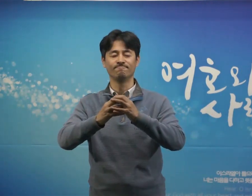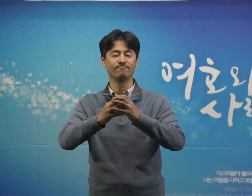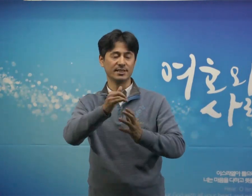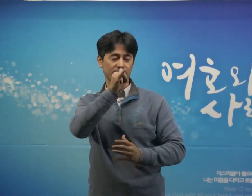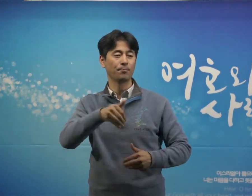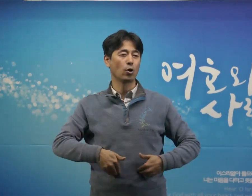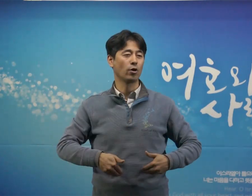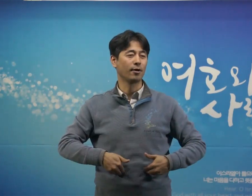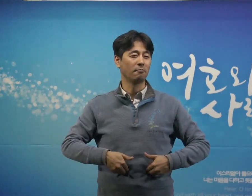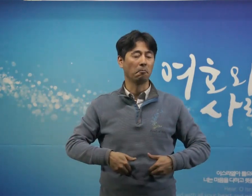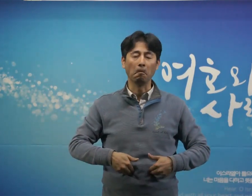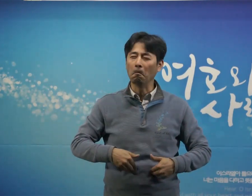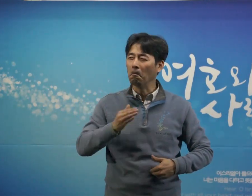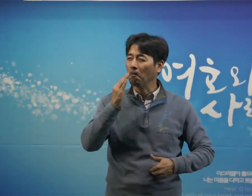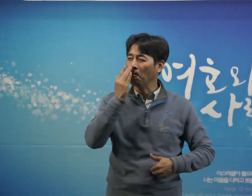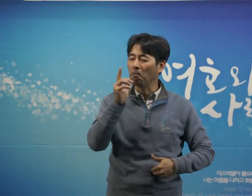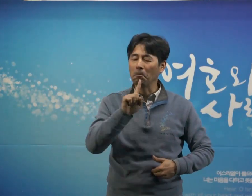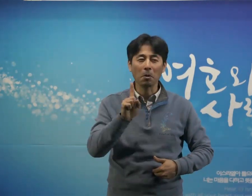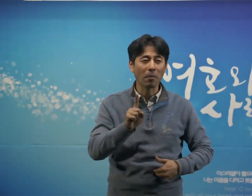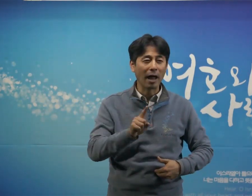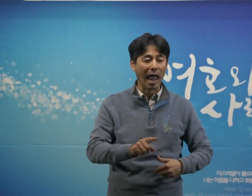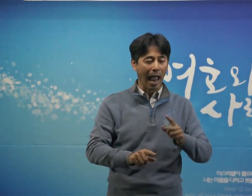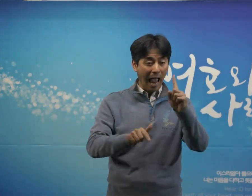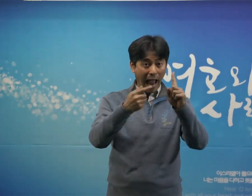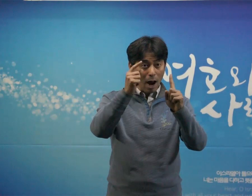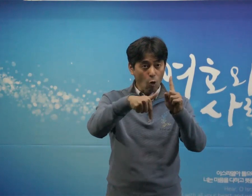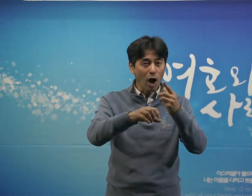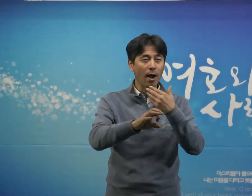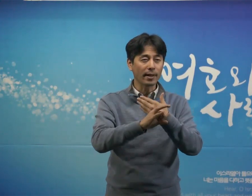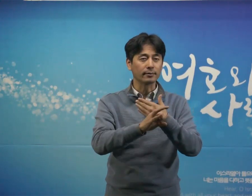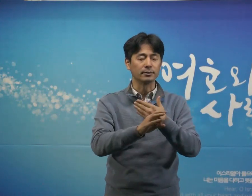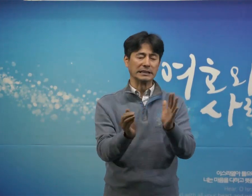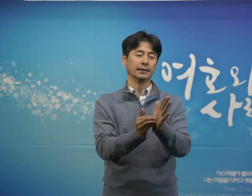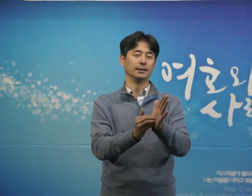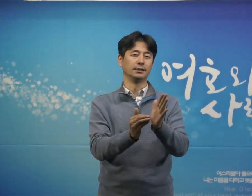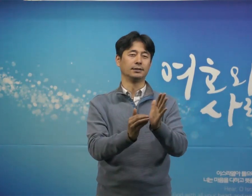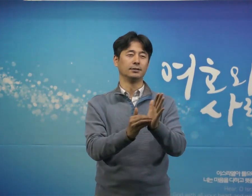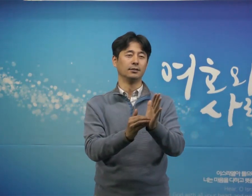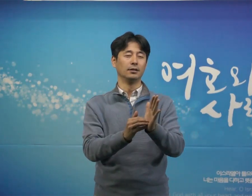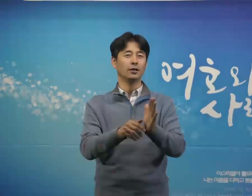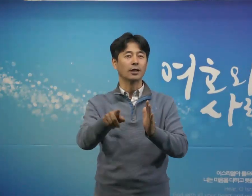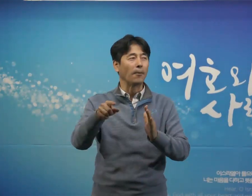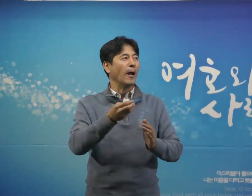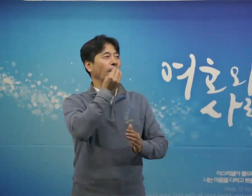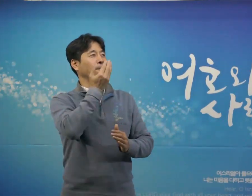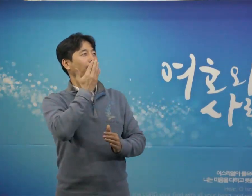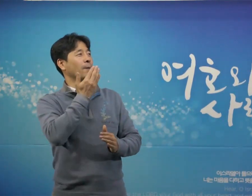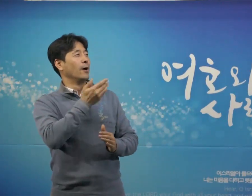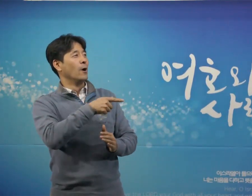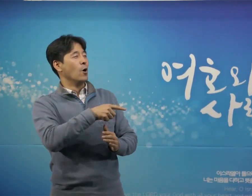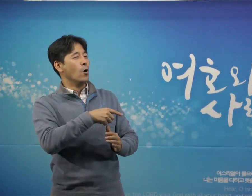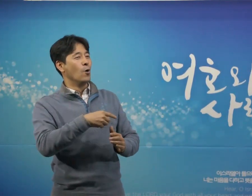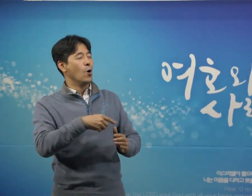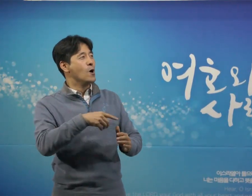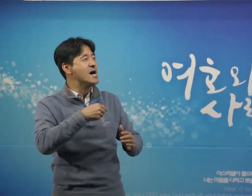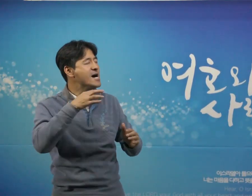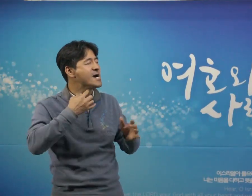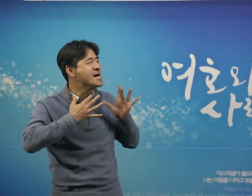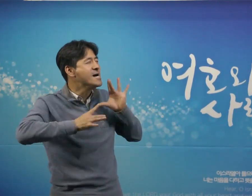위험이 있게 필요하다. 위험이 필요하다라고 했는데 한 곡을 통해서 사람들이